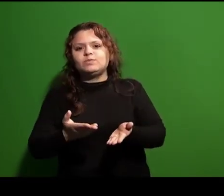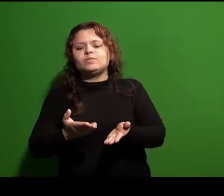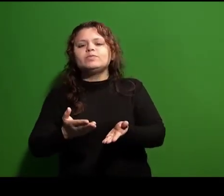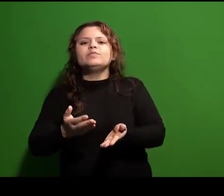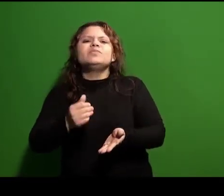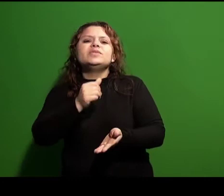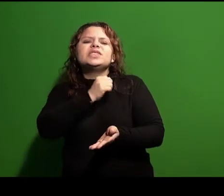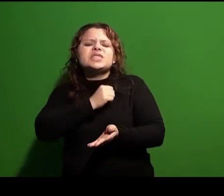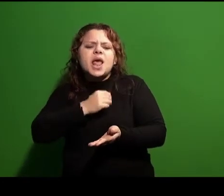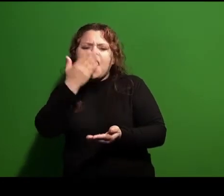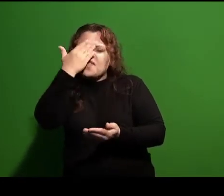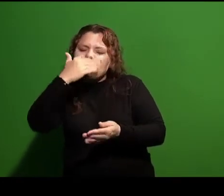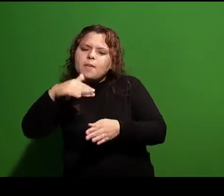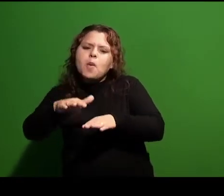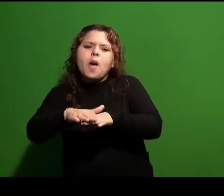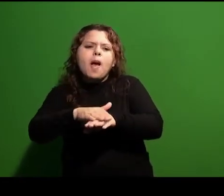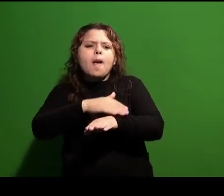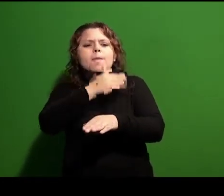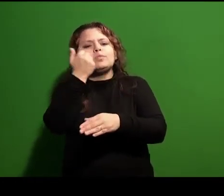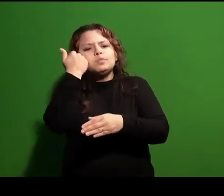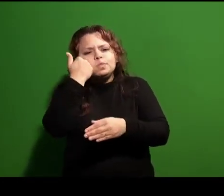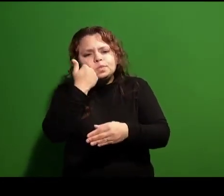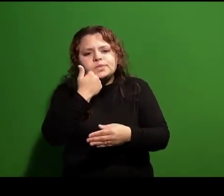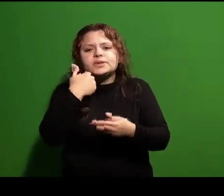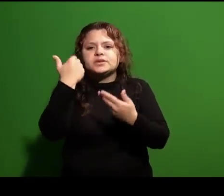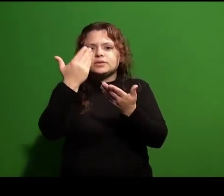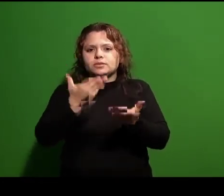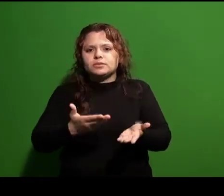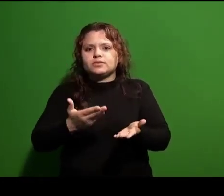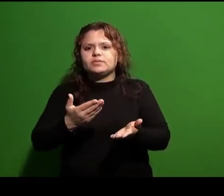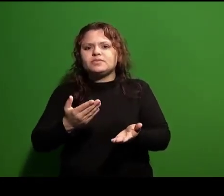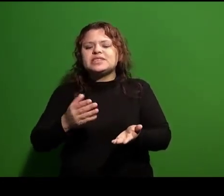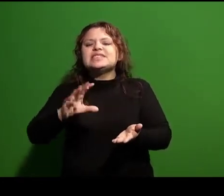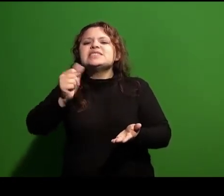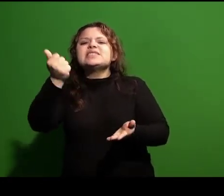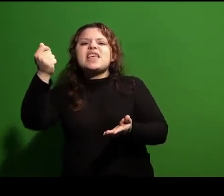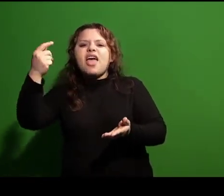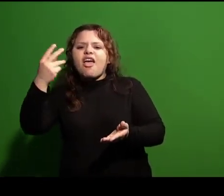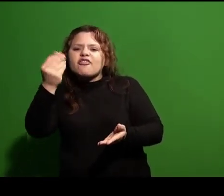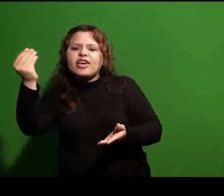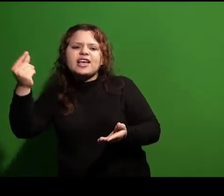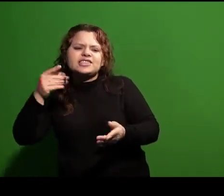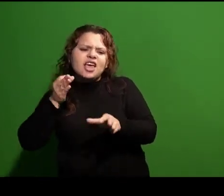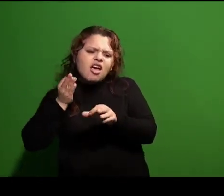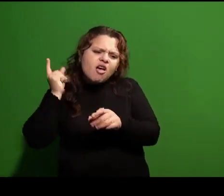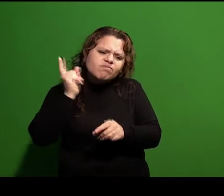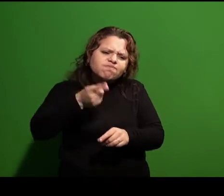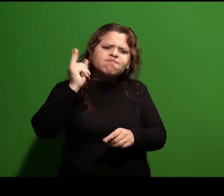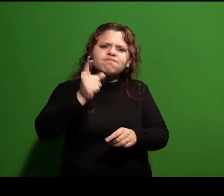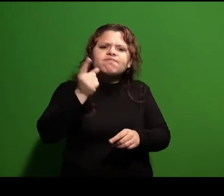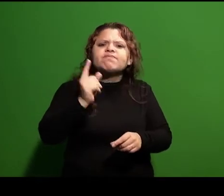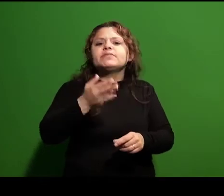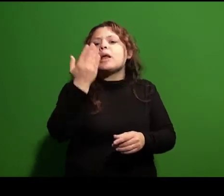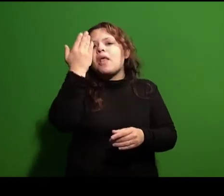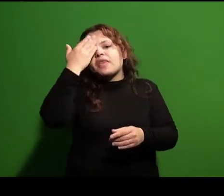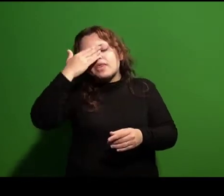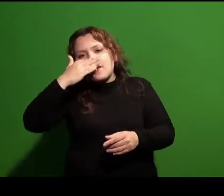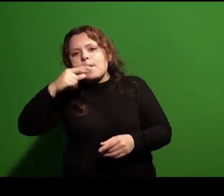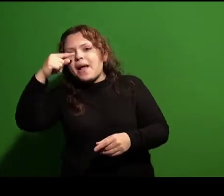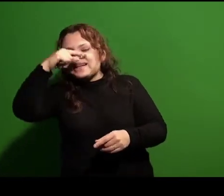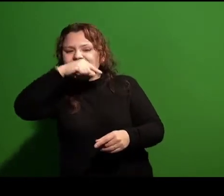curan. En 6 tribulaciones te librará, y en la 7ª no te tocará el mal.